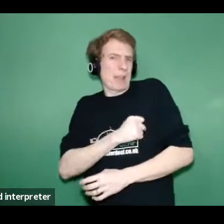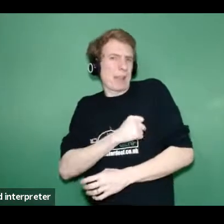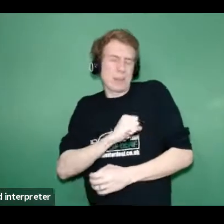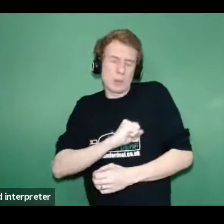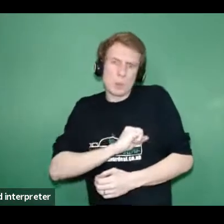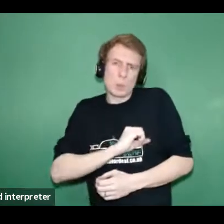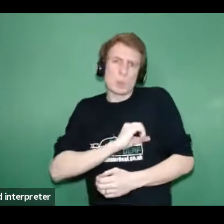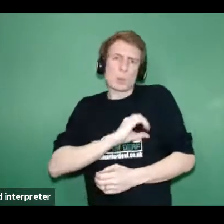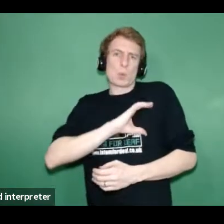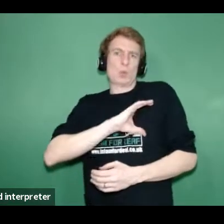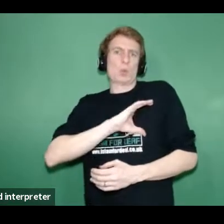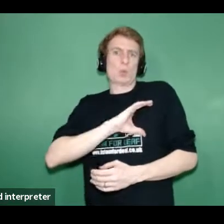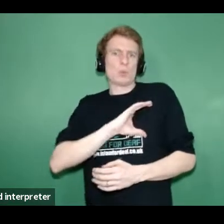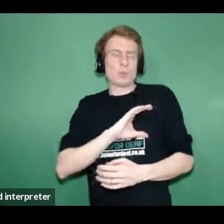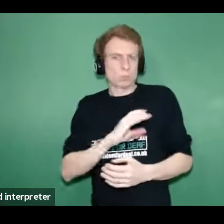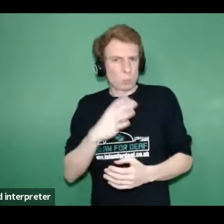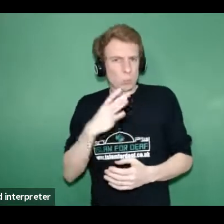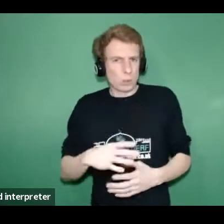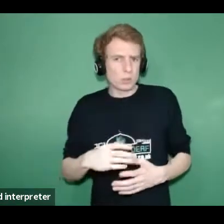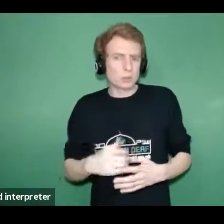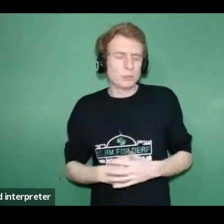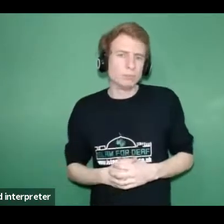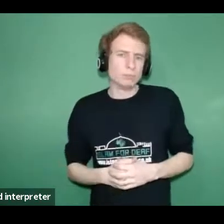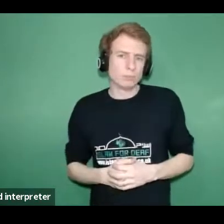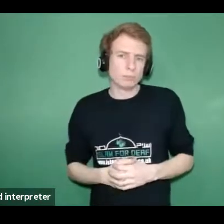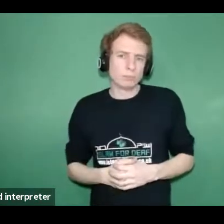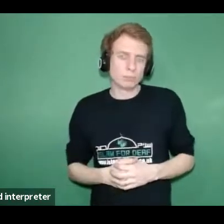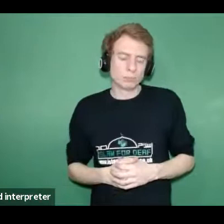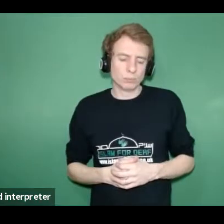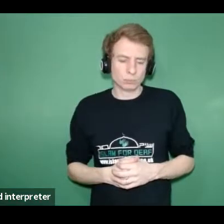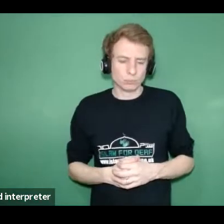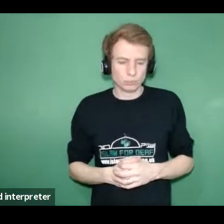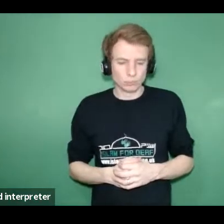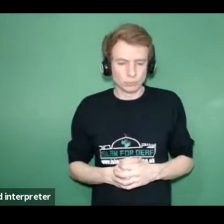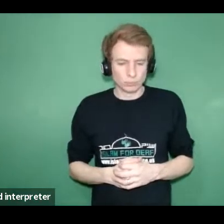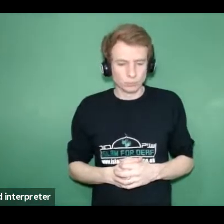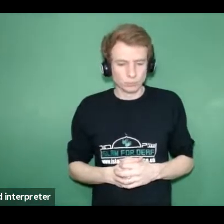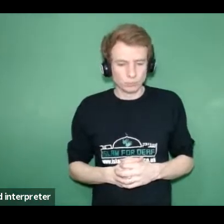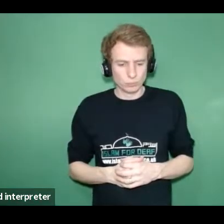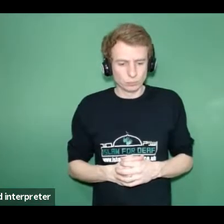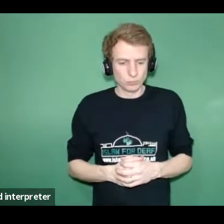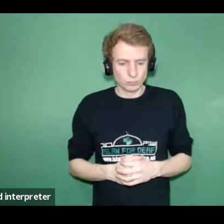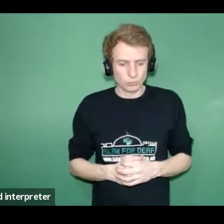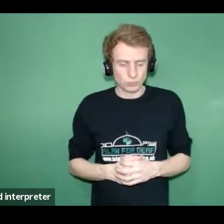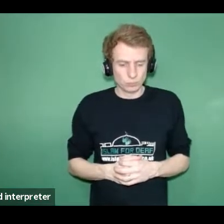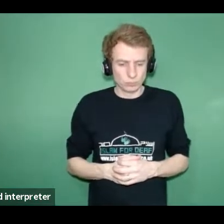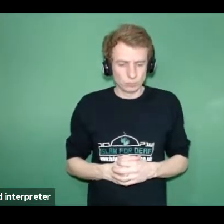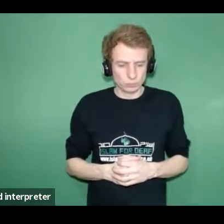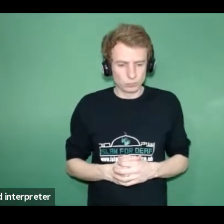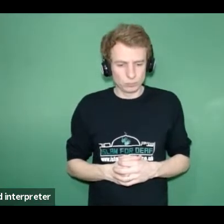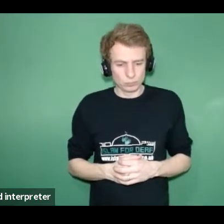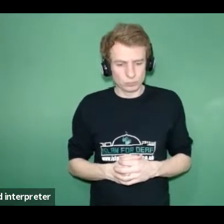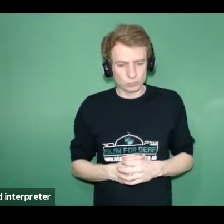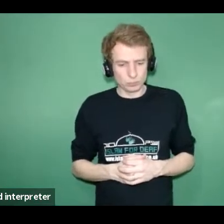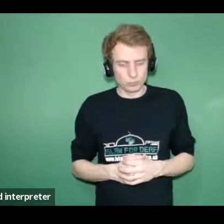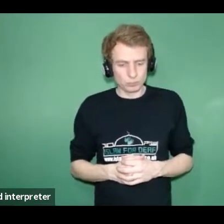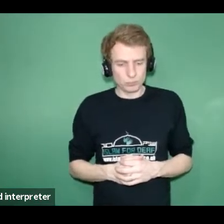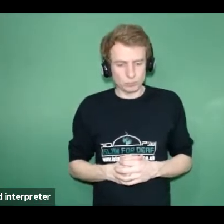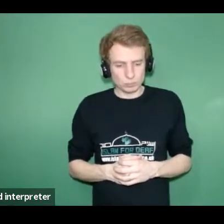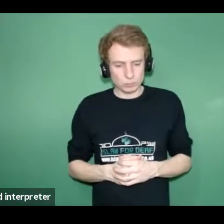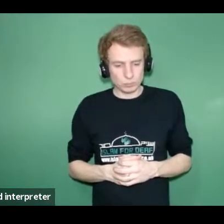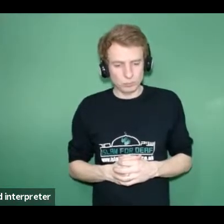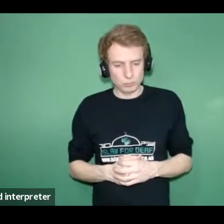فإن نوع الإيمان من حيث الصحة والفساد هو الذي يجلب